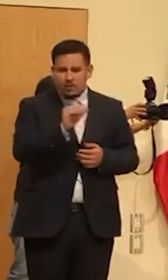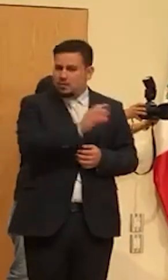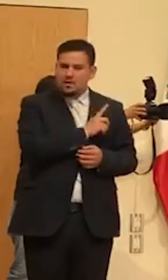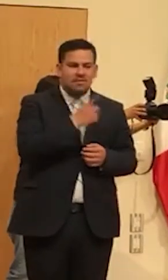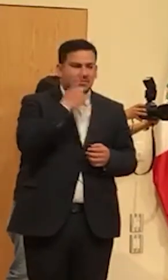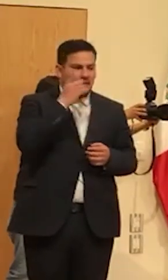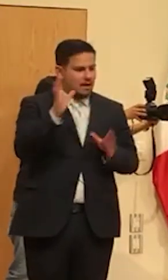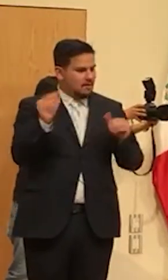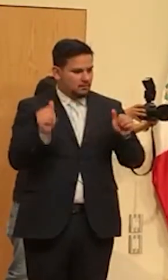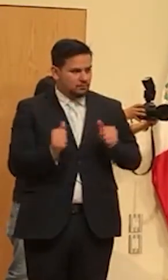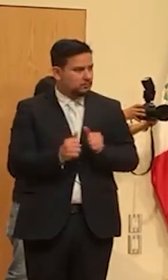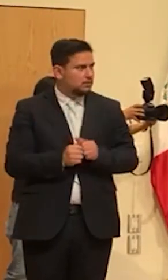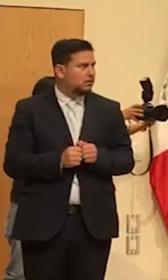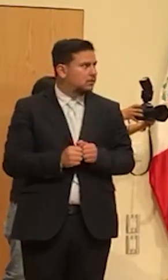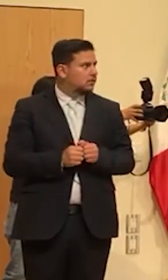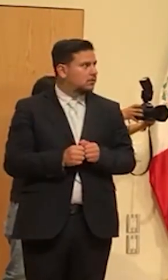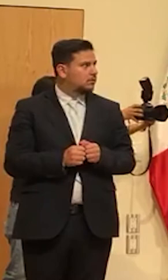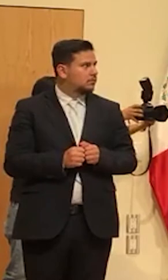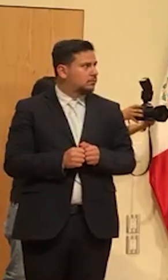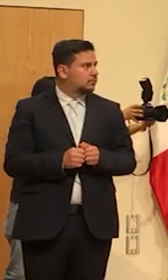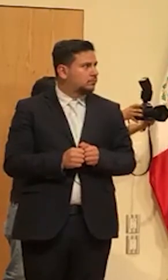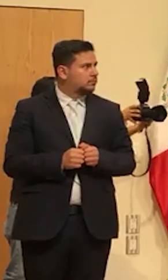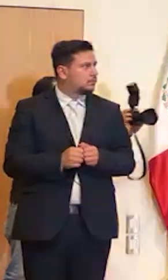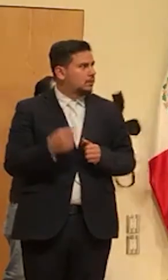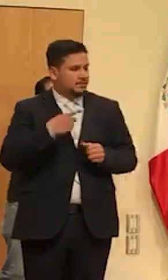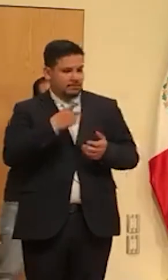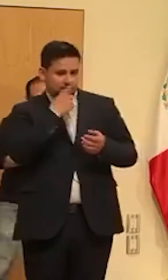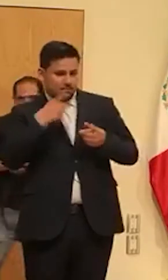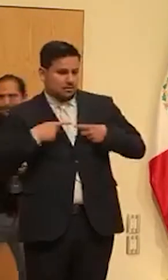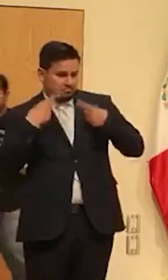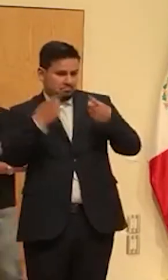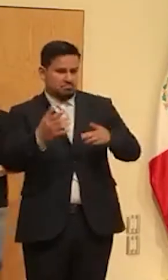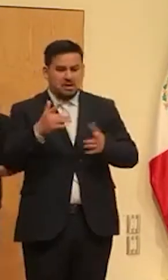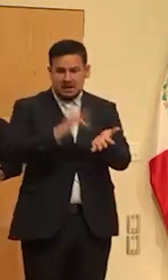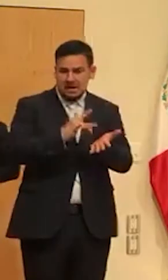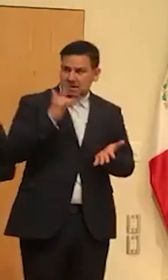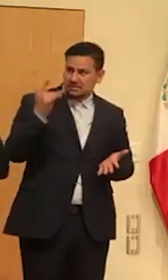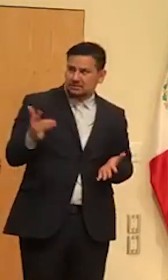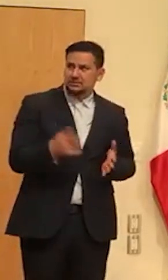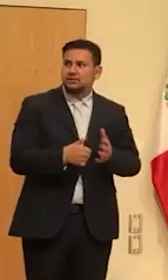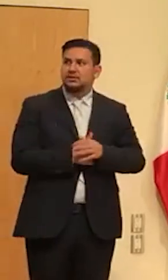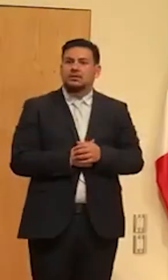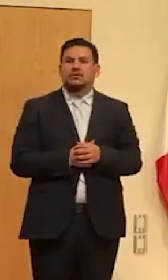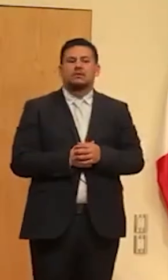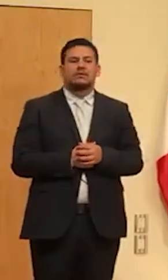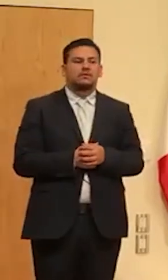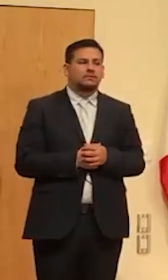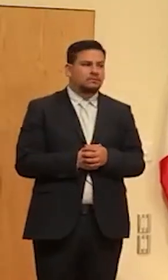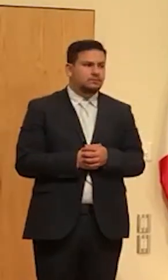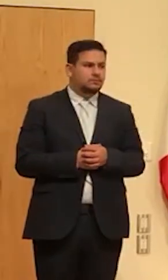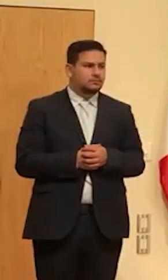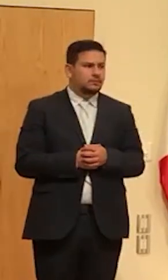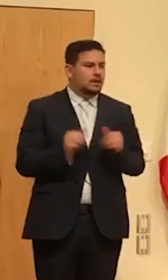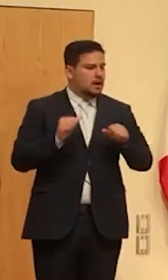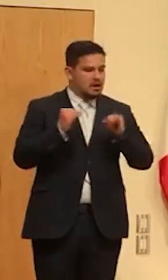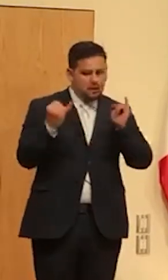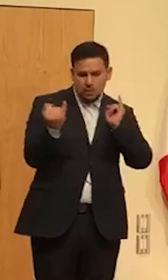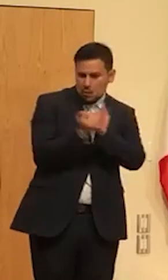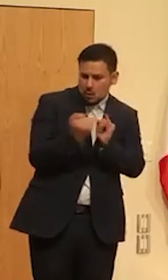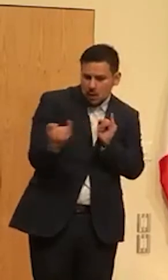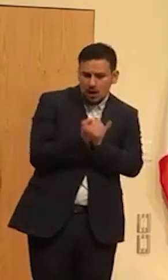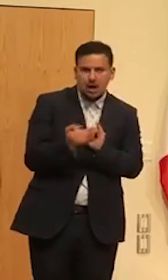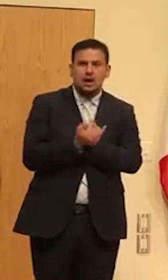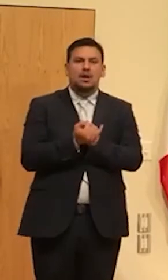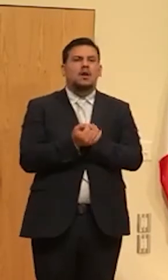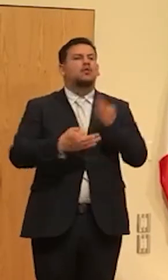puedo decir adiós. Le doy las gracias. Le doy las gracias al igual que a